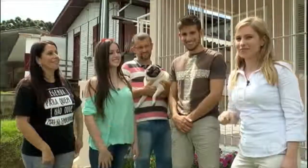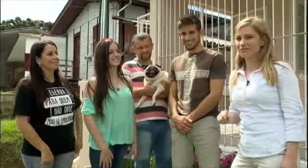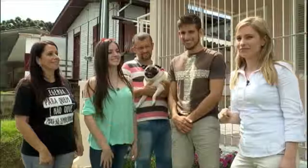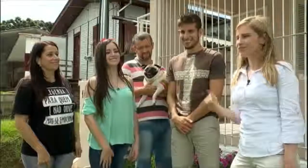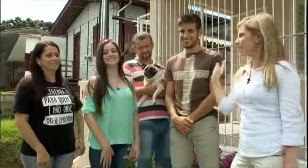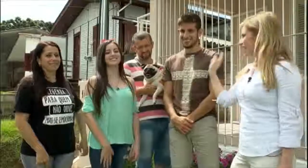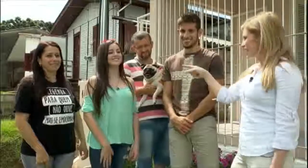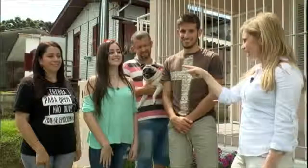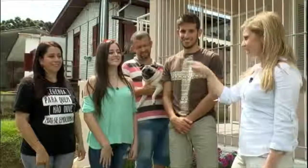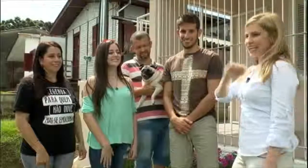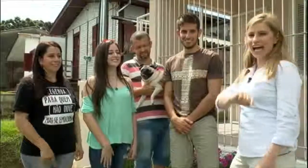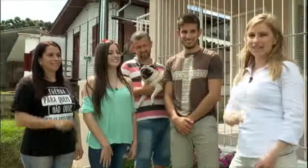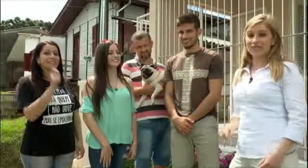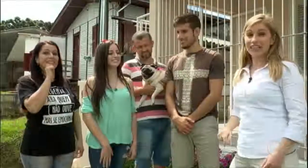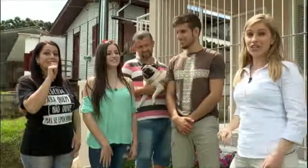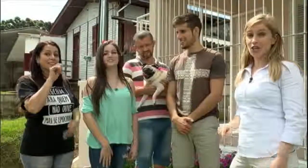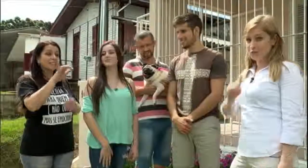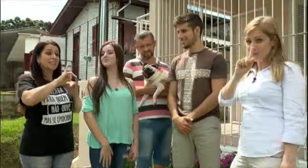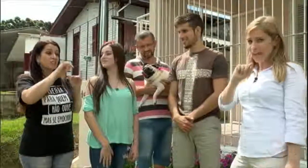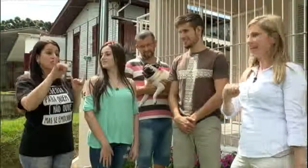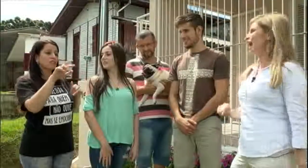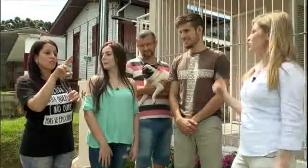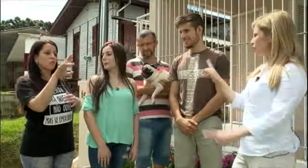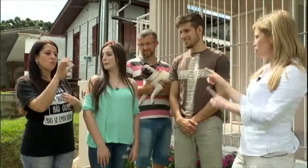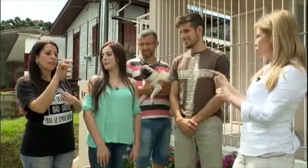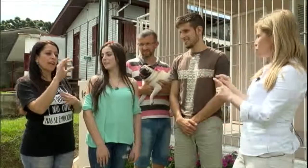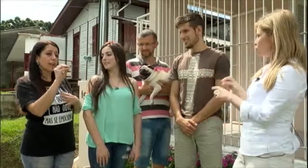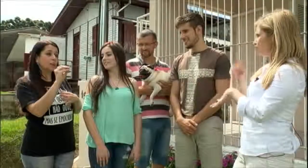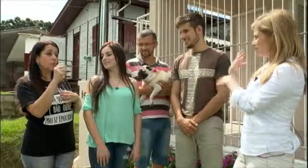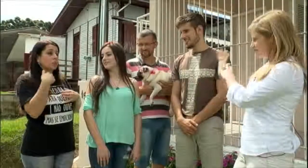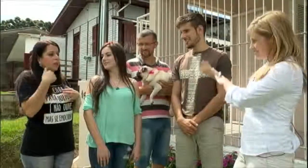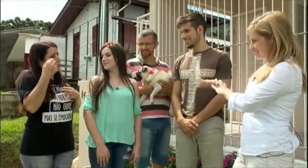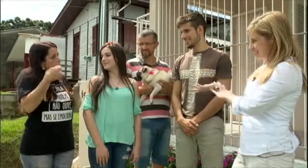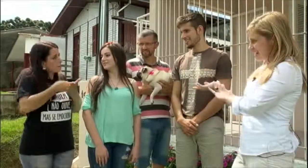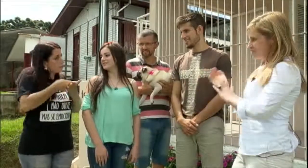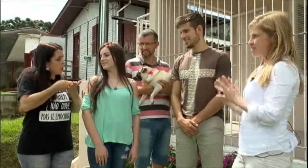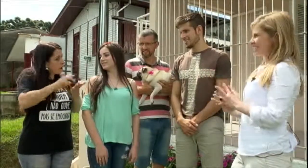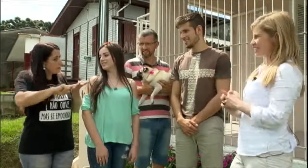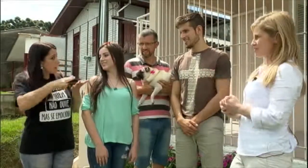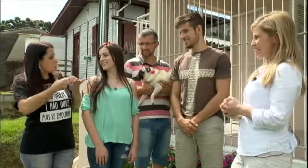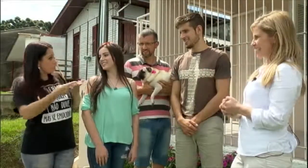E a Tainá quer deixar um recado que eu vou traduzir também.